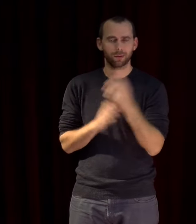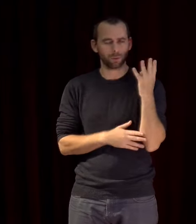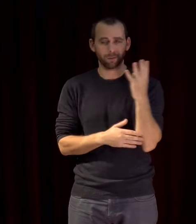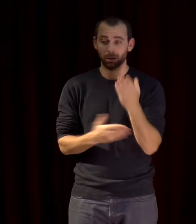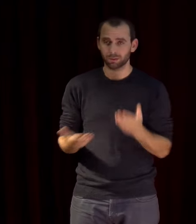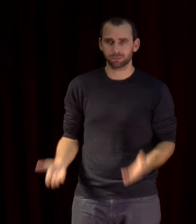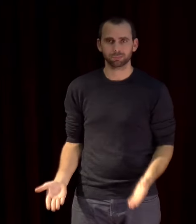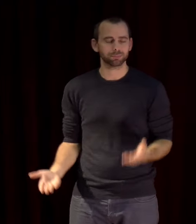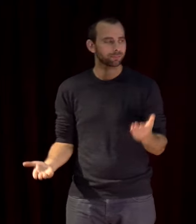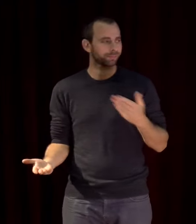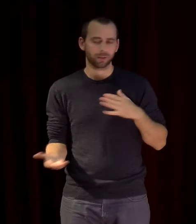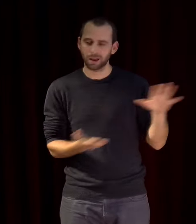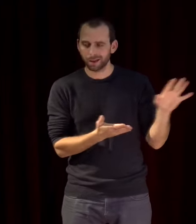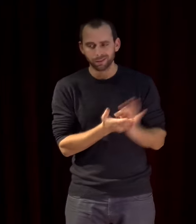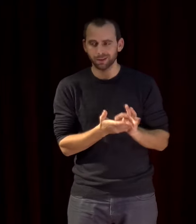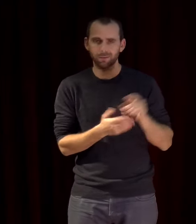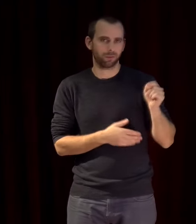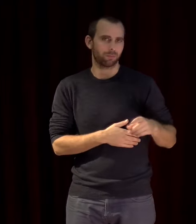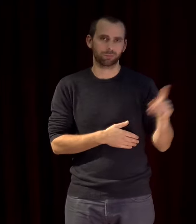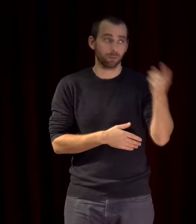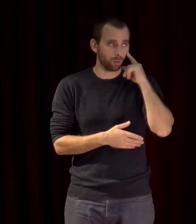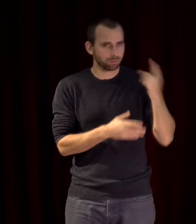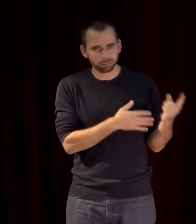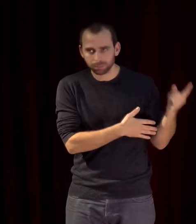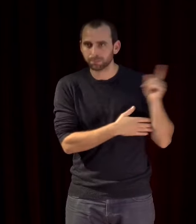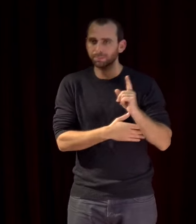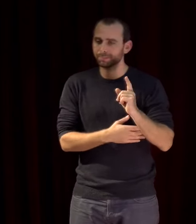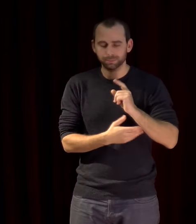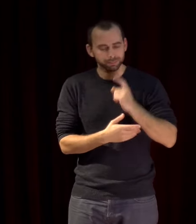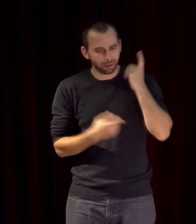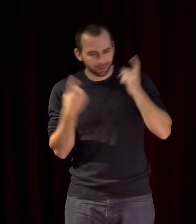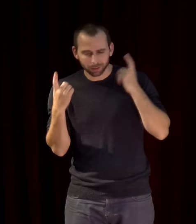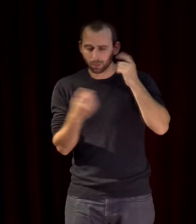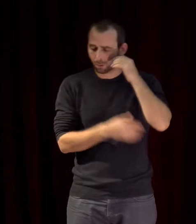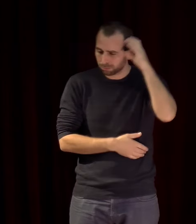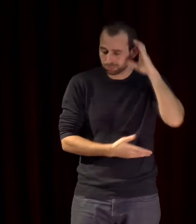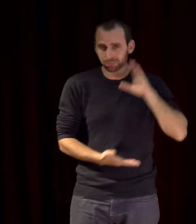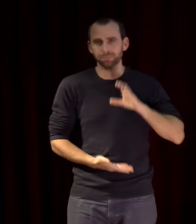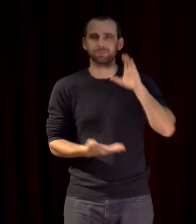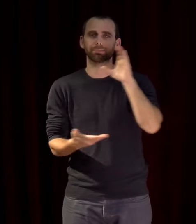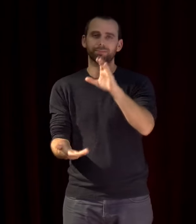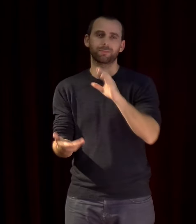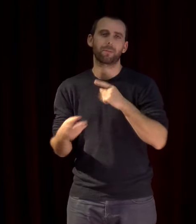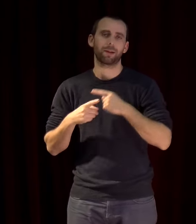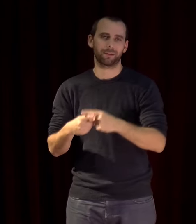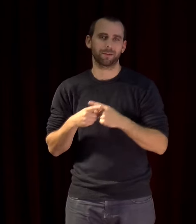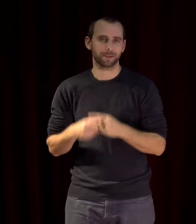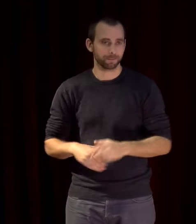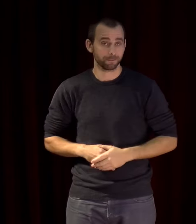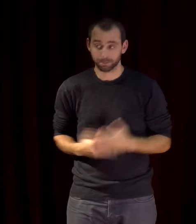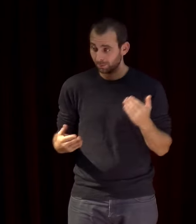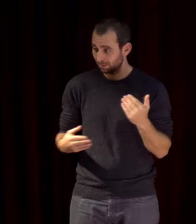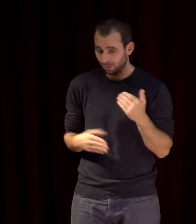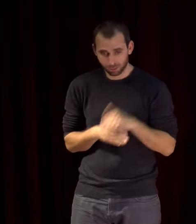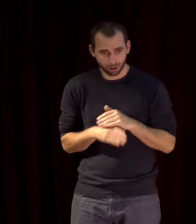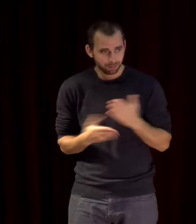à partager ses réflexions ici à Montpellier dans le cadre des rencontres. Donc, c'est ce qui va se passer ce soir. Maintenant, c'est le moment où